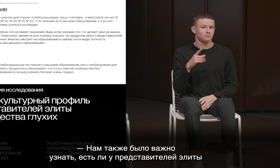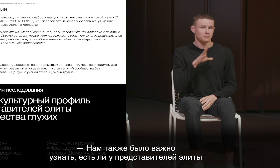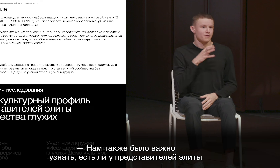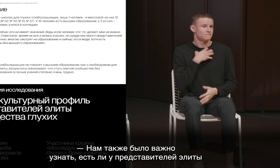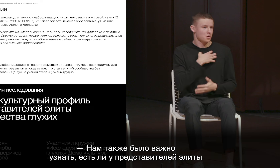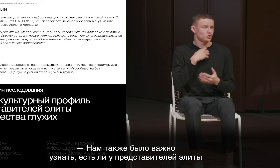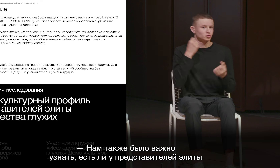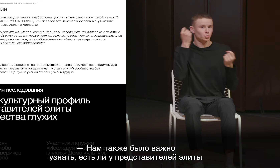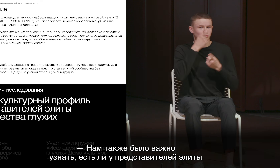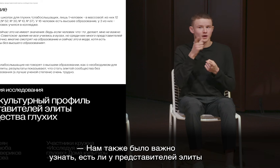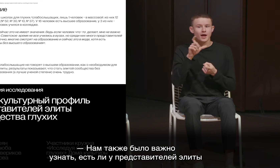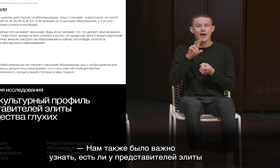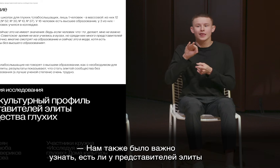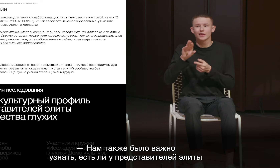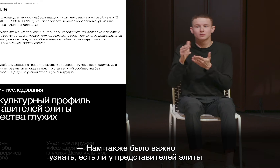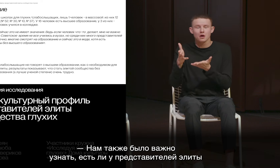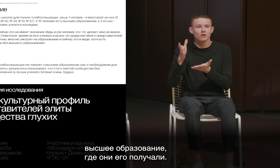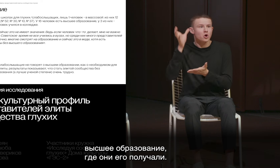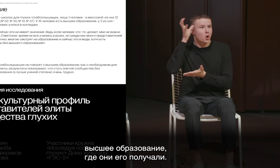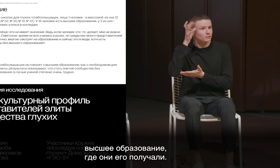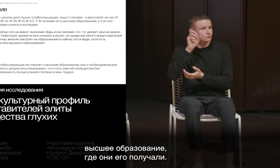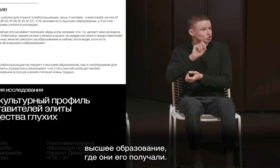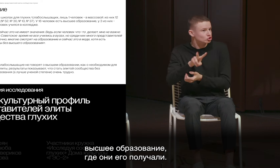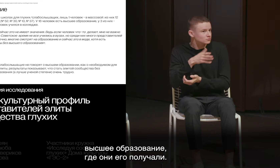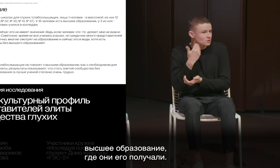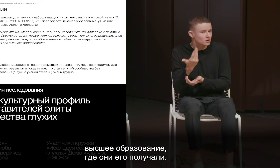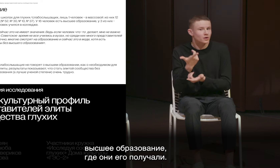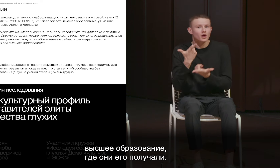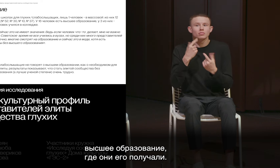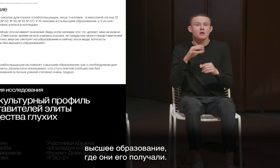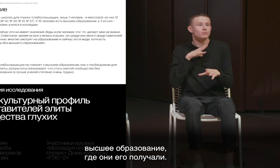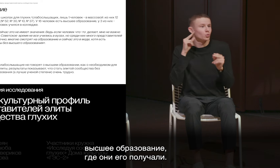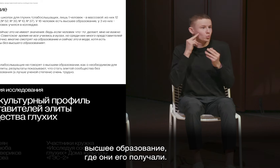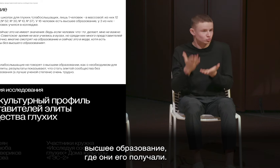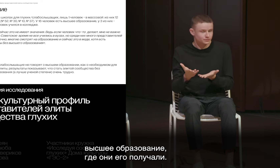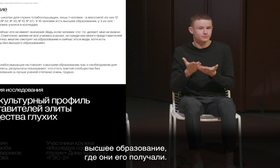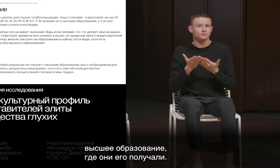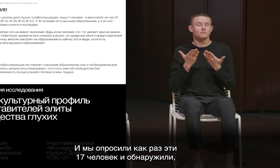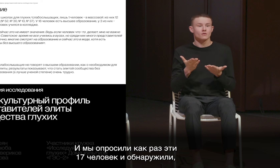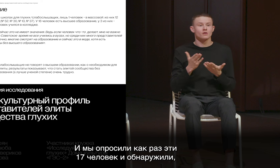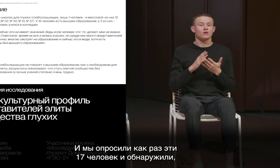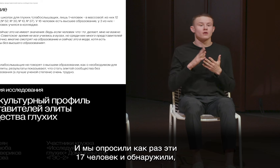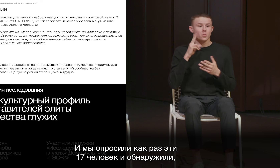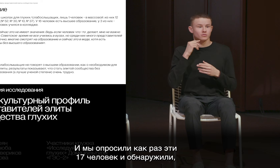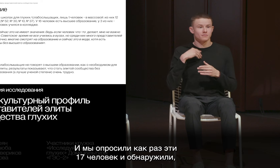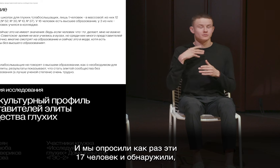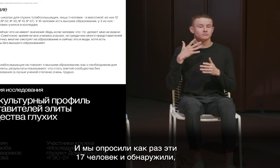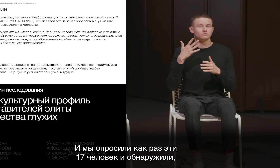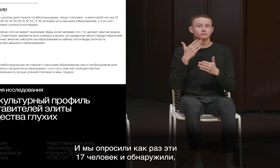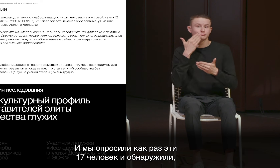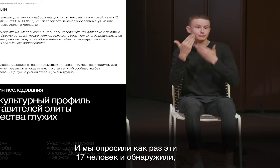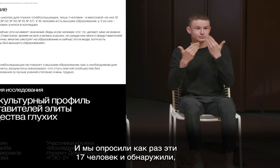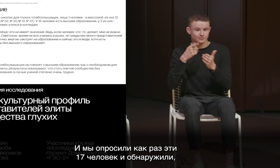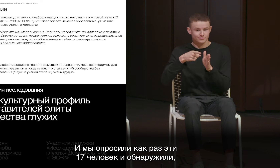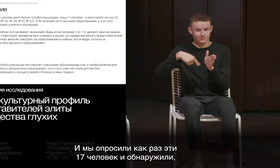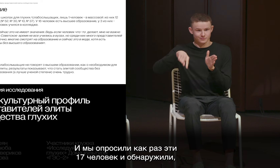И нам было очень важно узнать, действительно, есть ли у этих представителей элиты образования, где они его получали. И